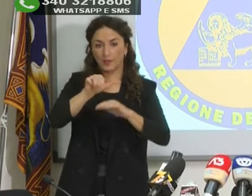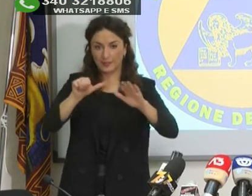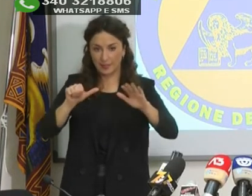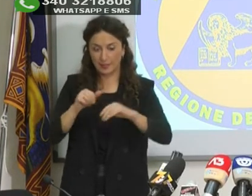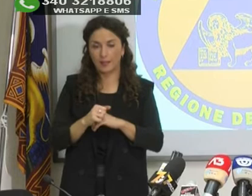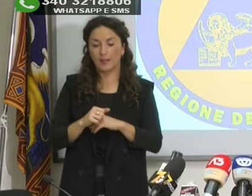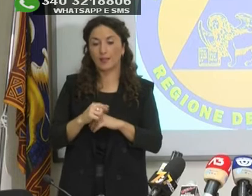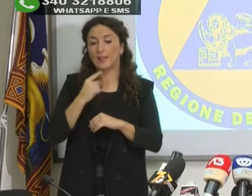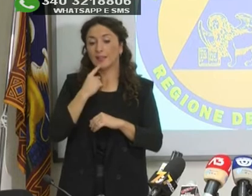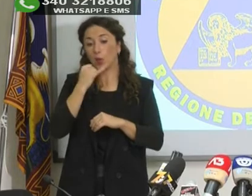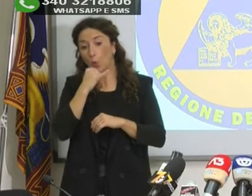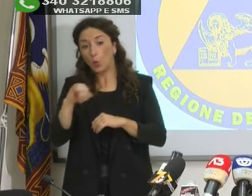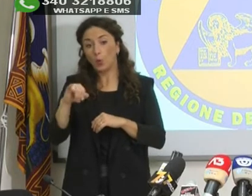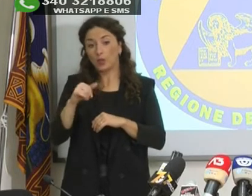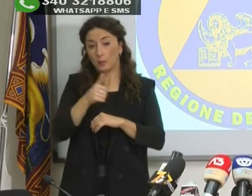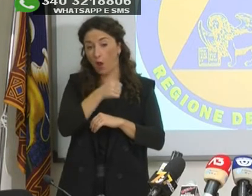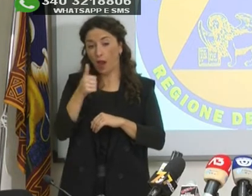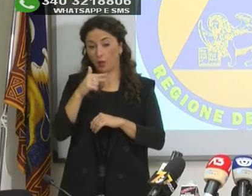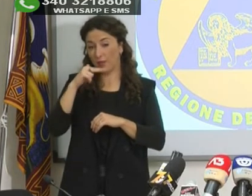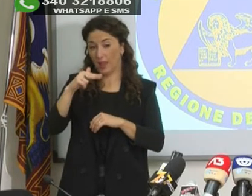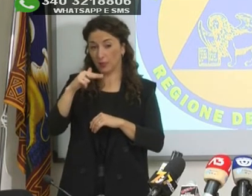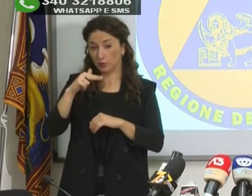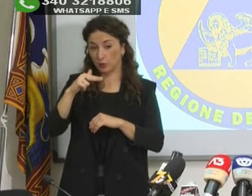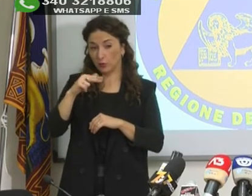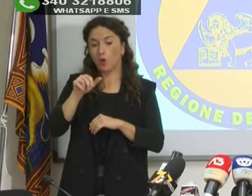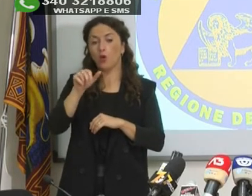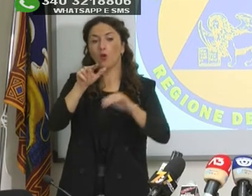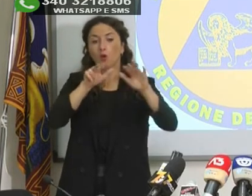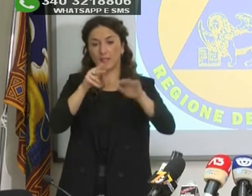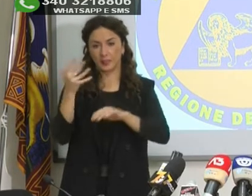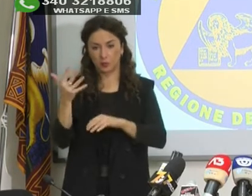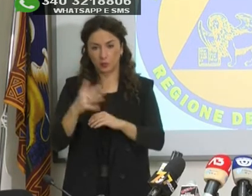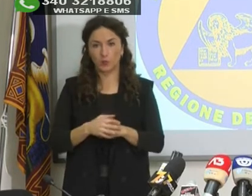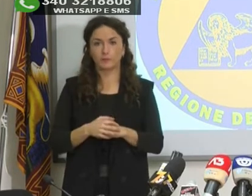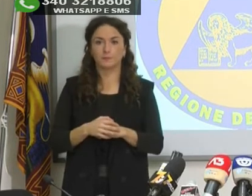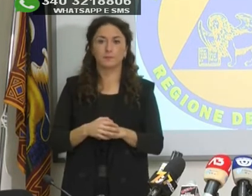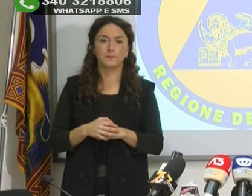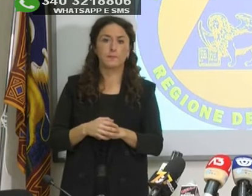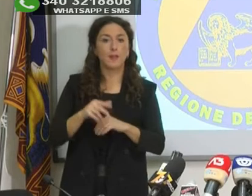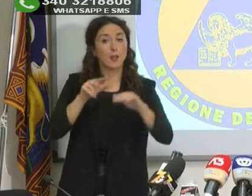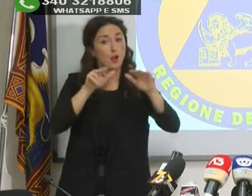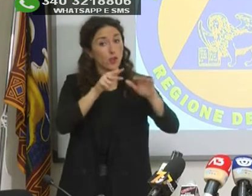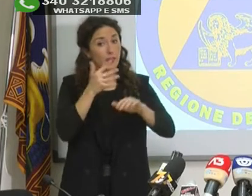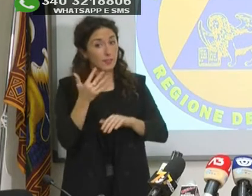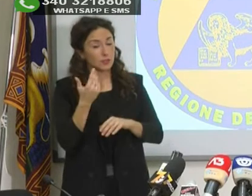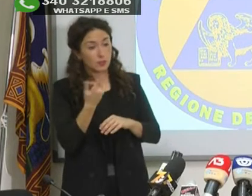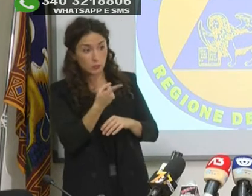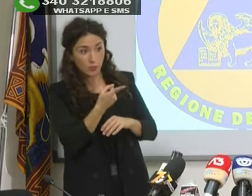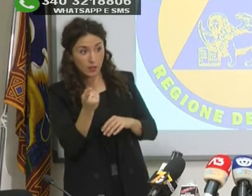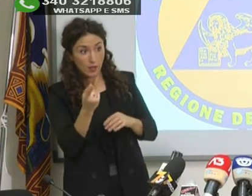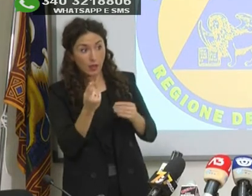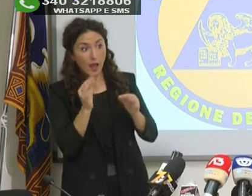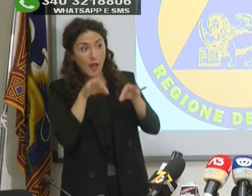Quelli che sono all'ultimo anno e quindi dopo finiscono, 85. E questi 85 quando li